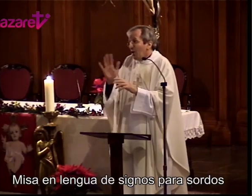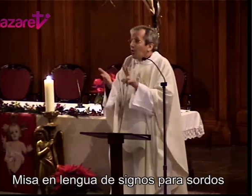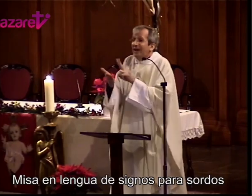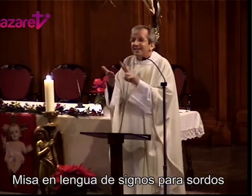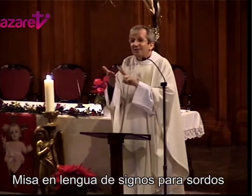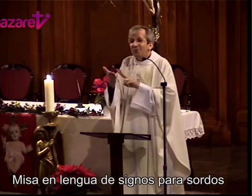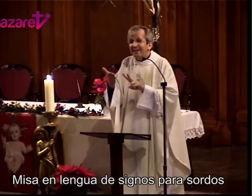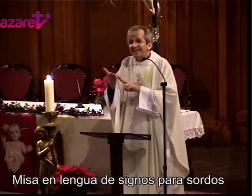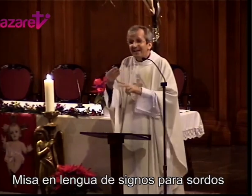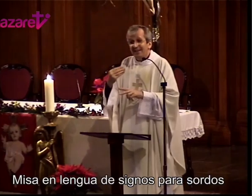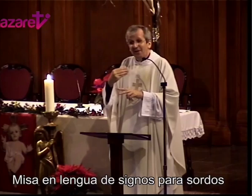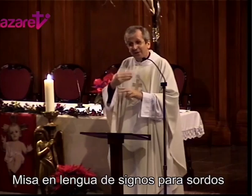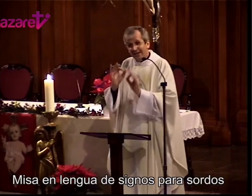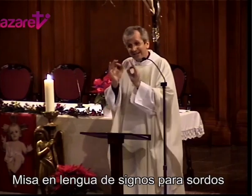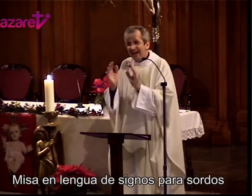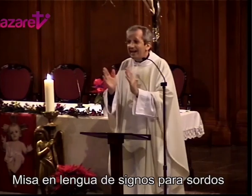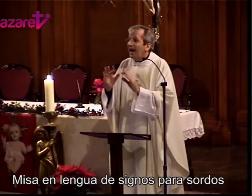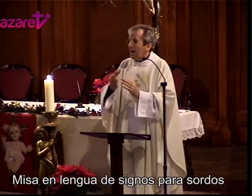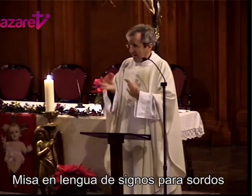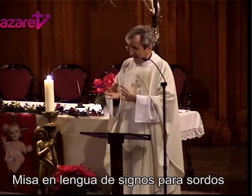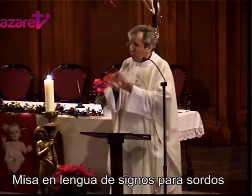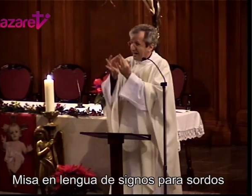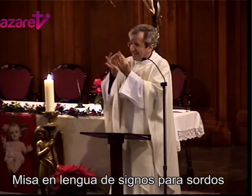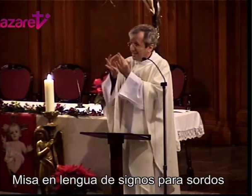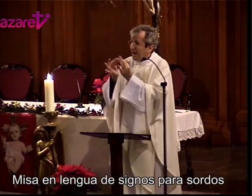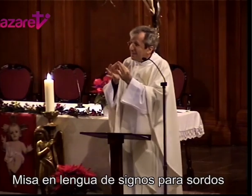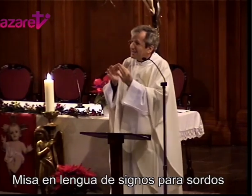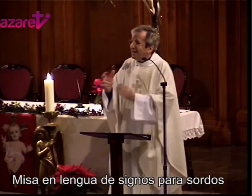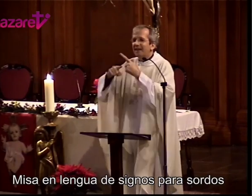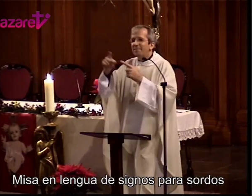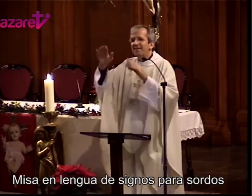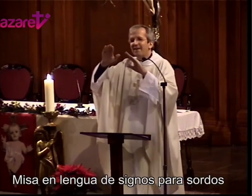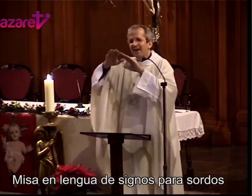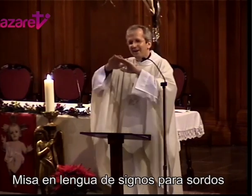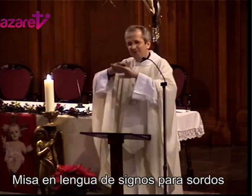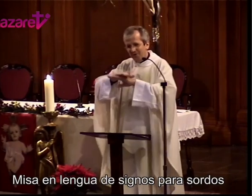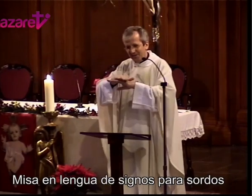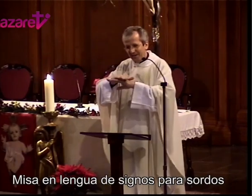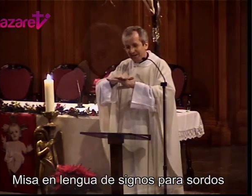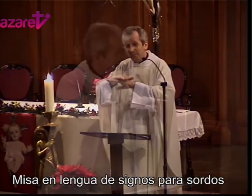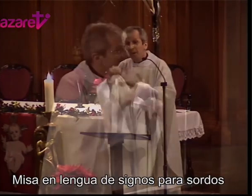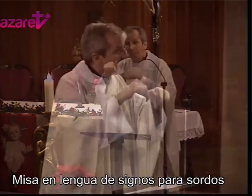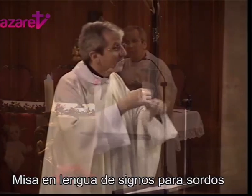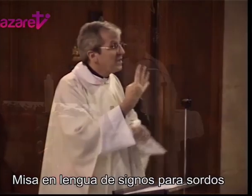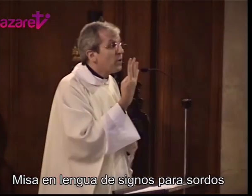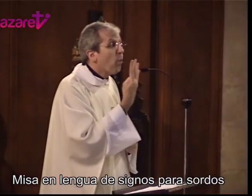las lecturas de lo que es la Eucaristía, la misa de medianoche, porque hay